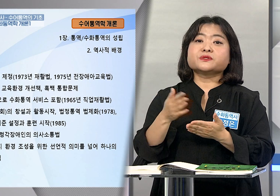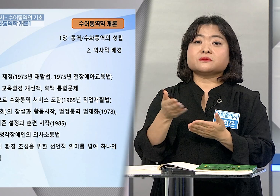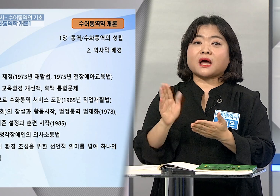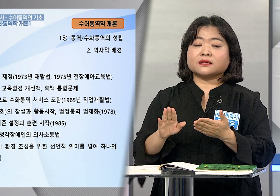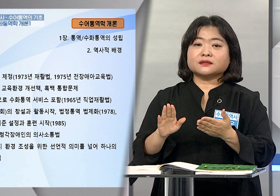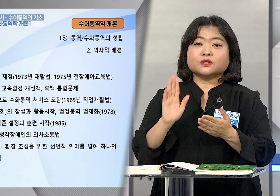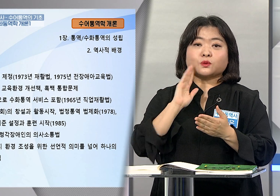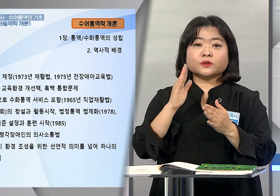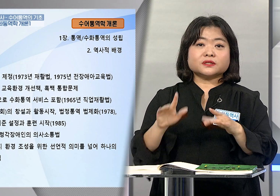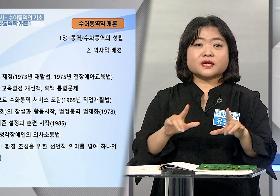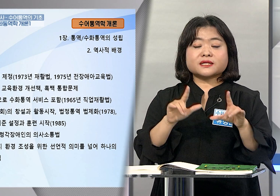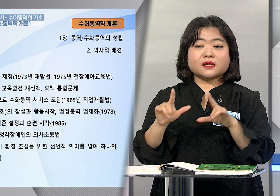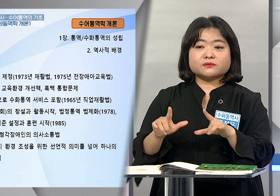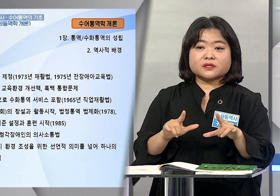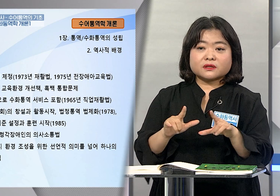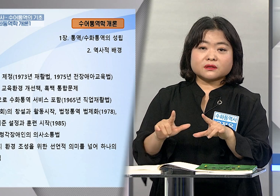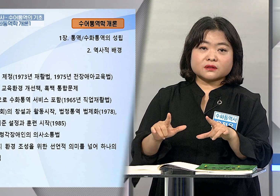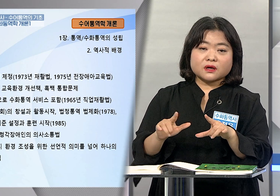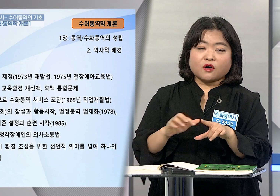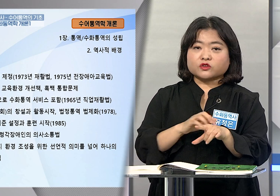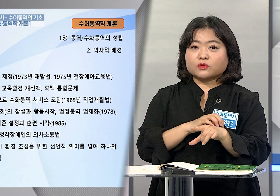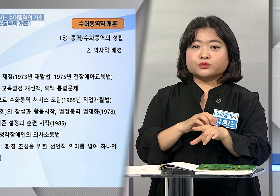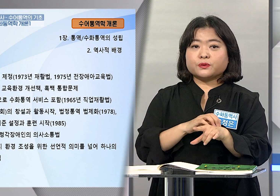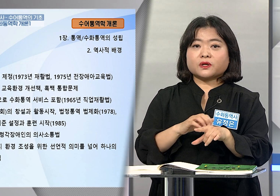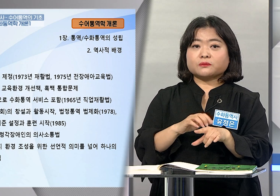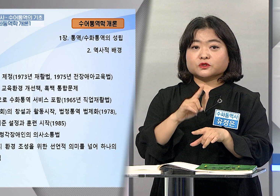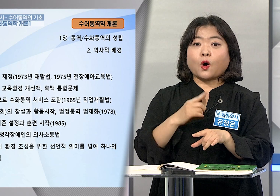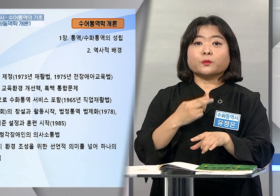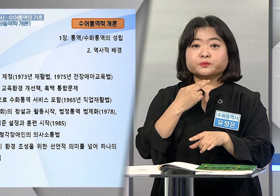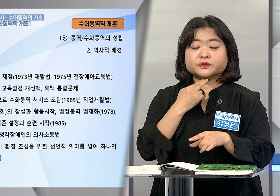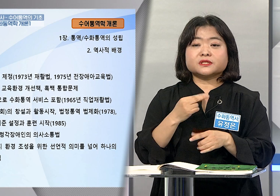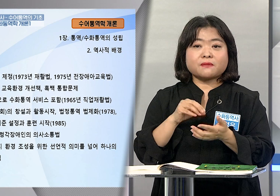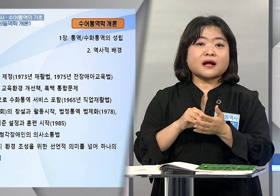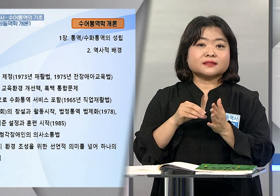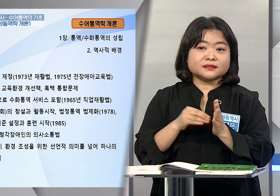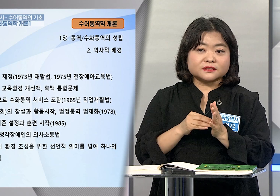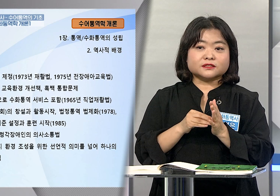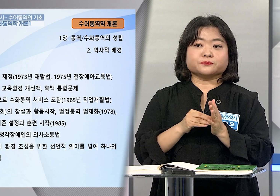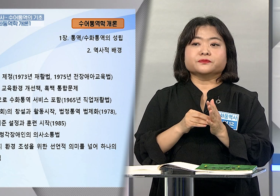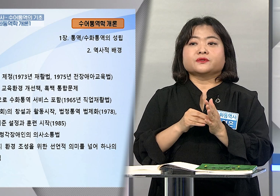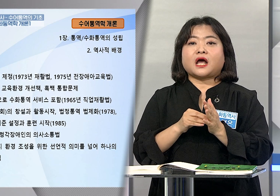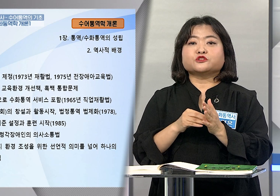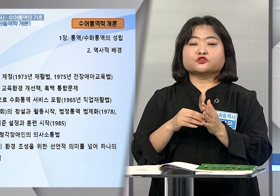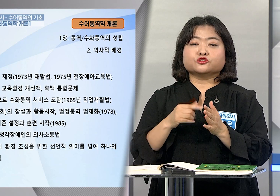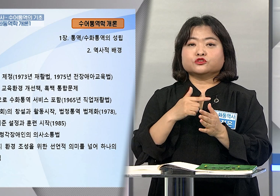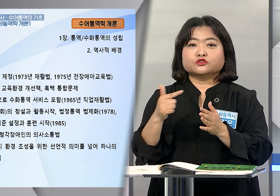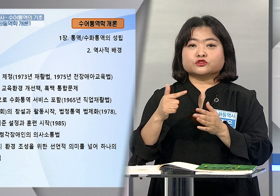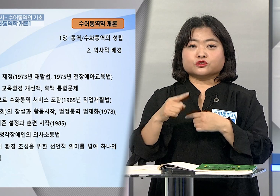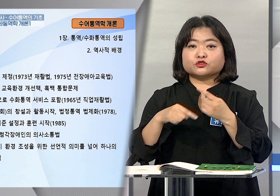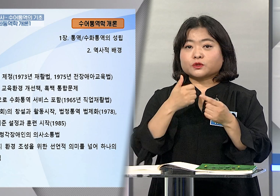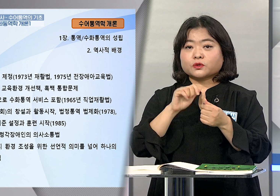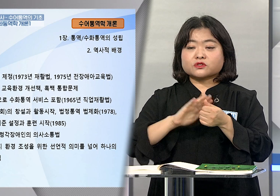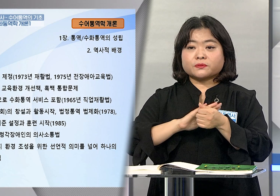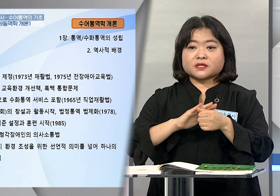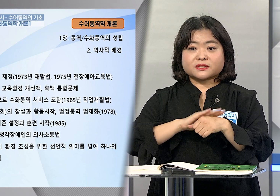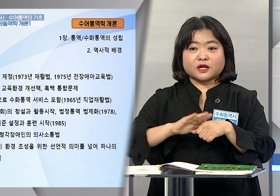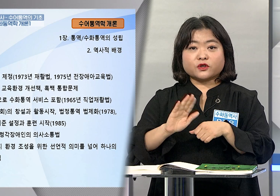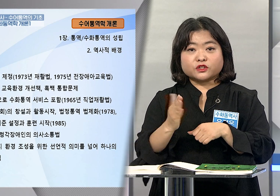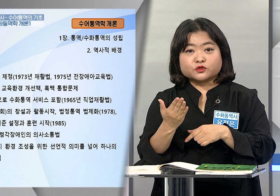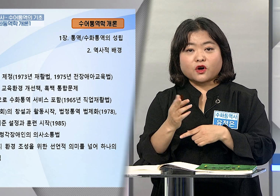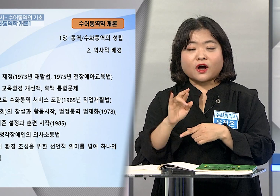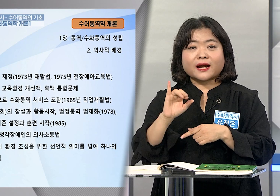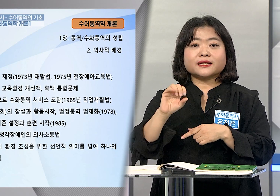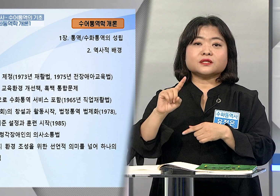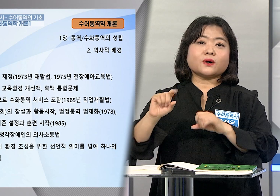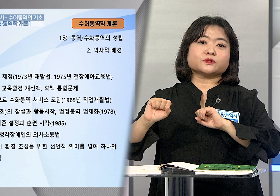법은 없지만 농인들의 삶이 어떤 불편함은 없을 만큼 아주 수화통역 서비스가 잘